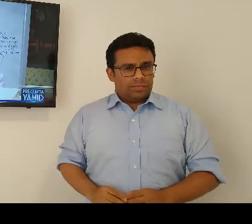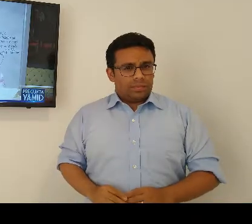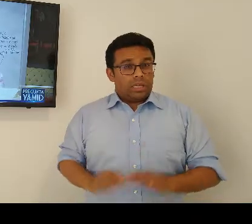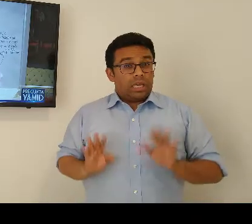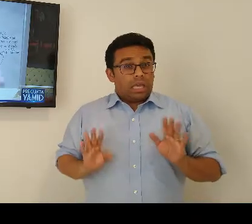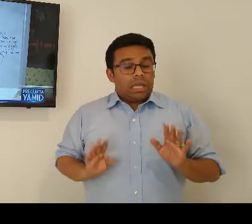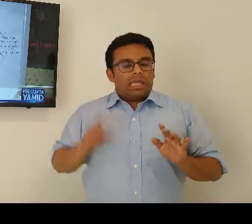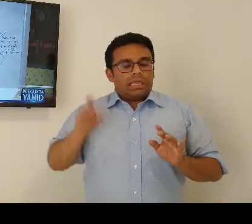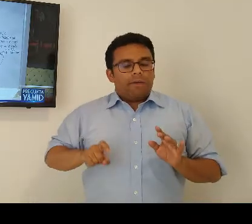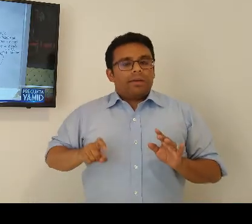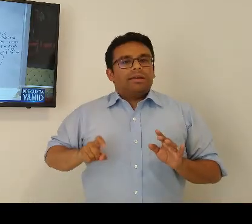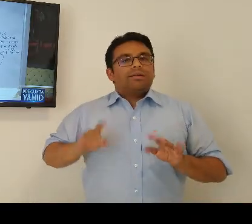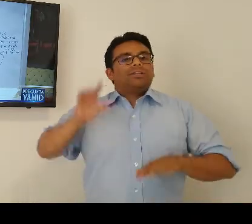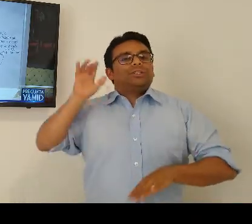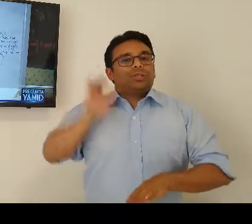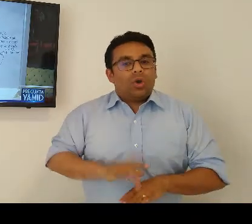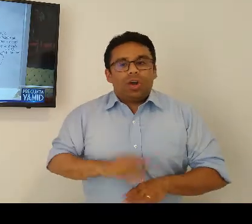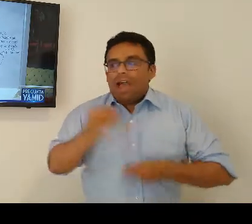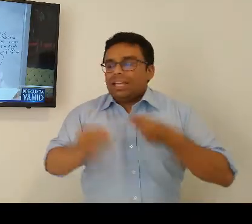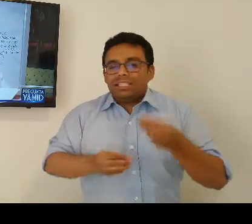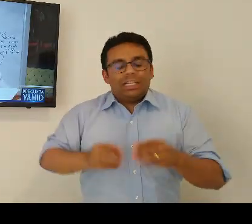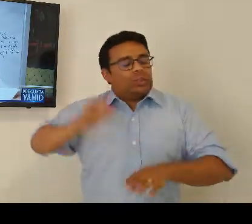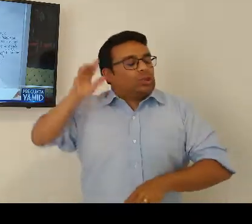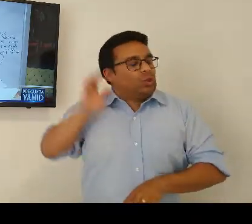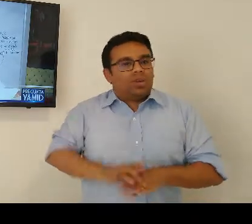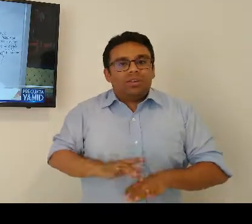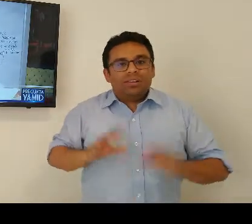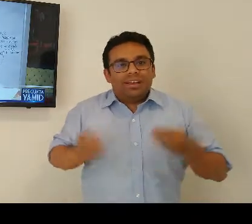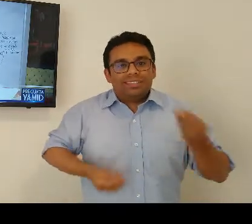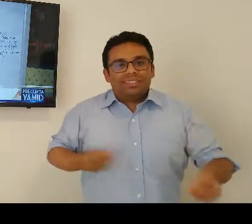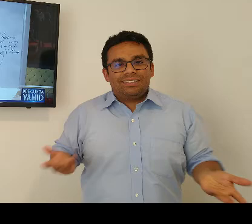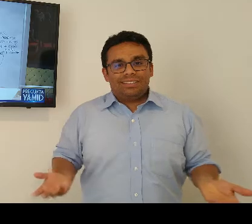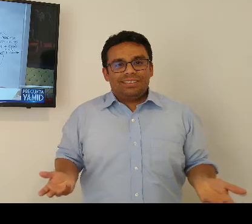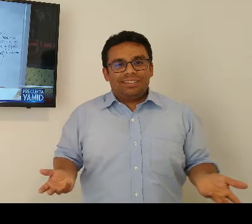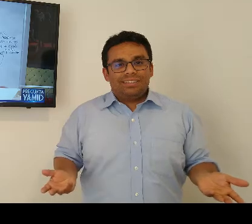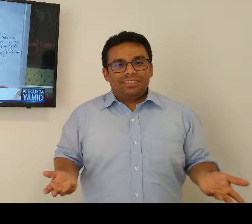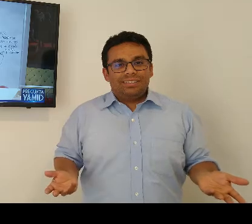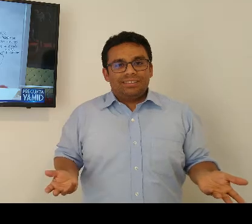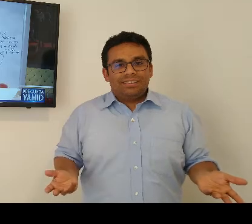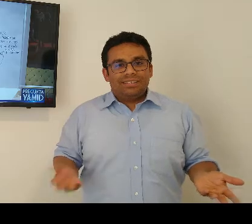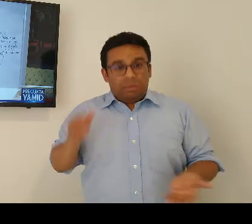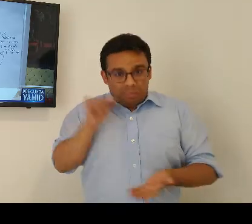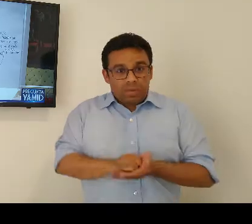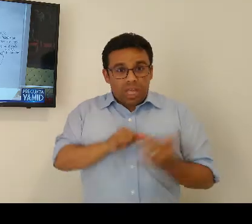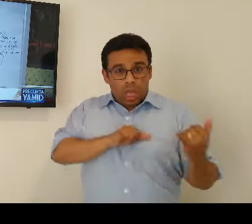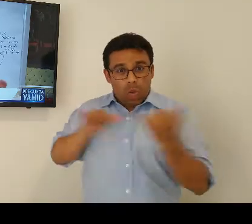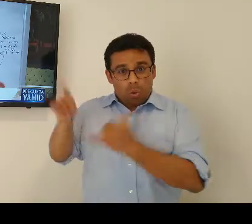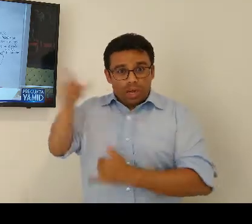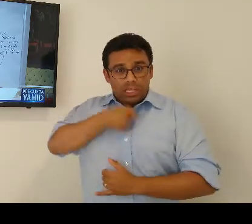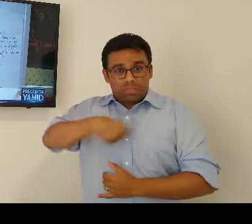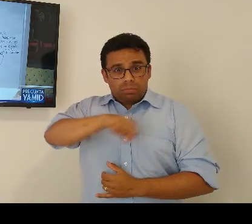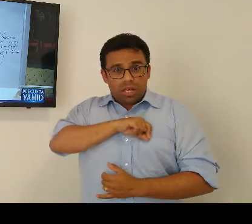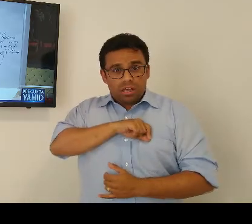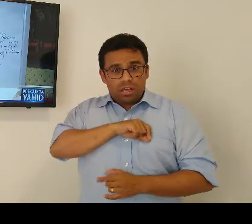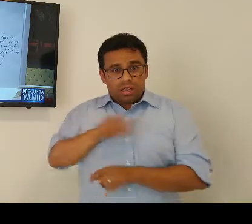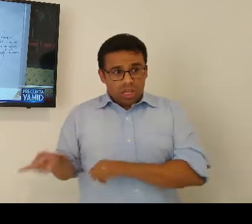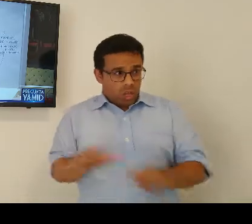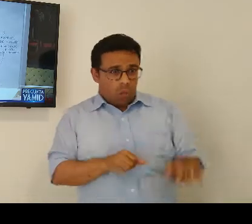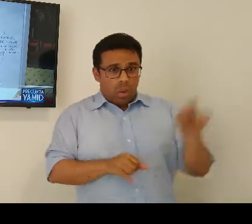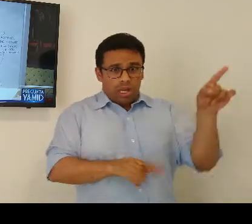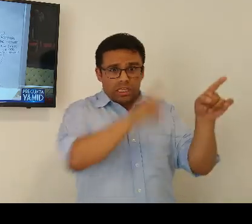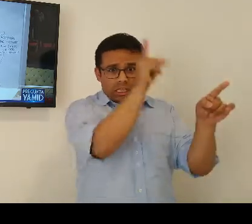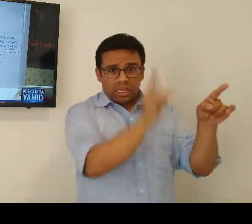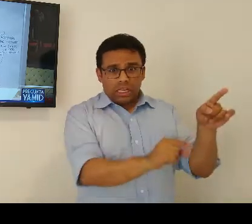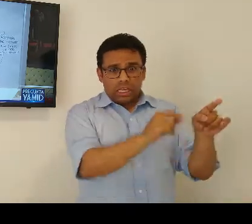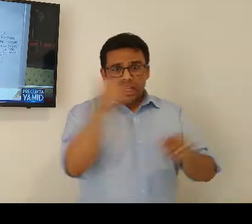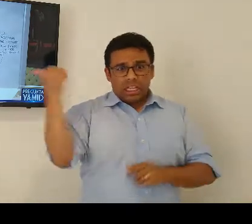que toque, así, lo que toque, para no llegar a tener 10.000 muertos como le pasó a España o le pasó a Italia. Lo